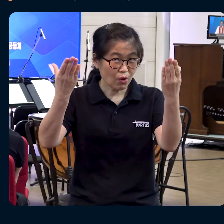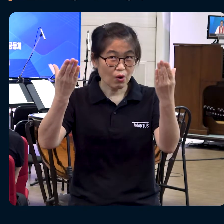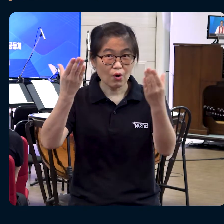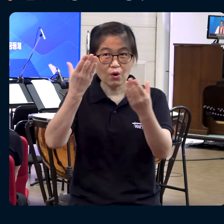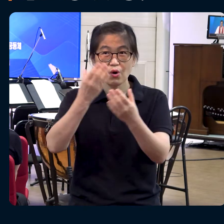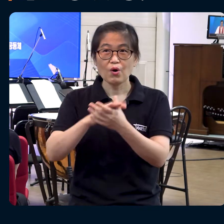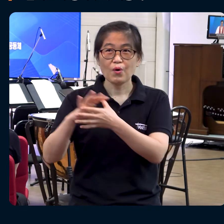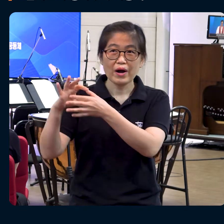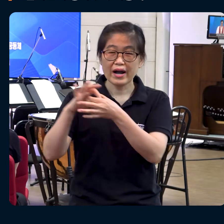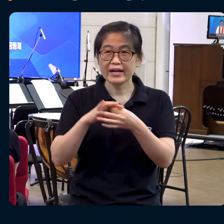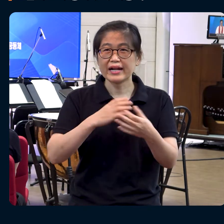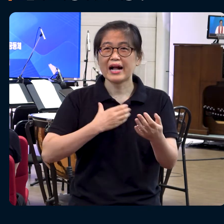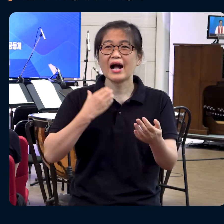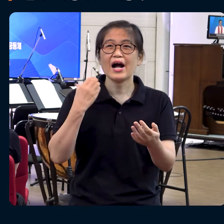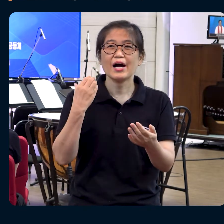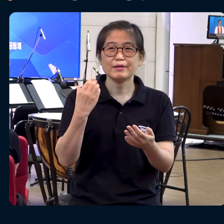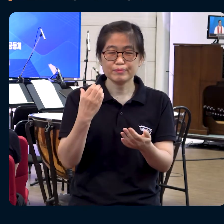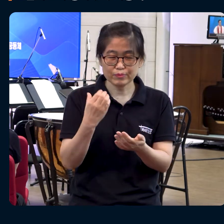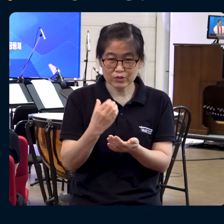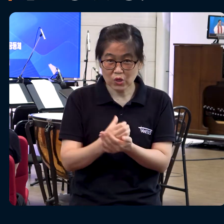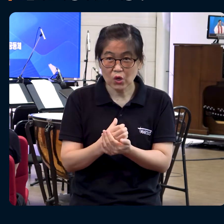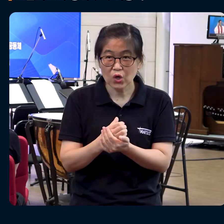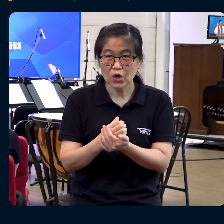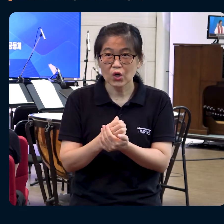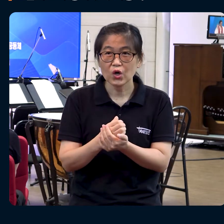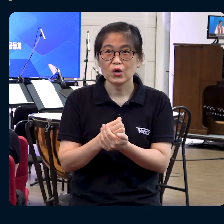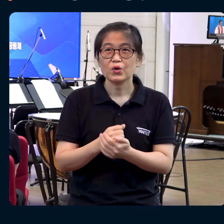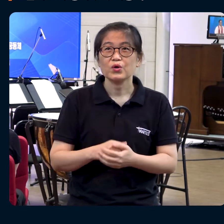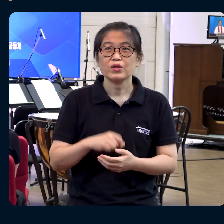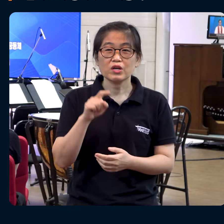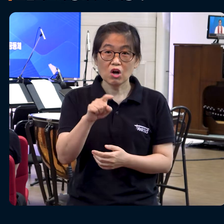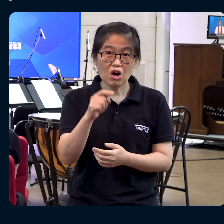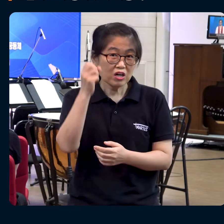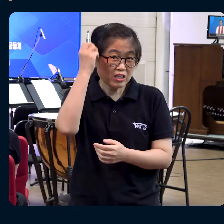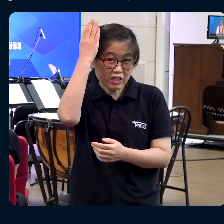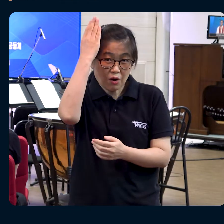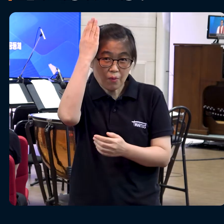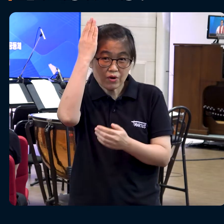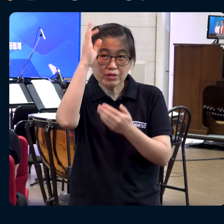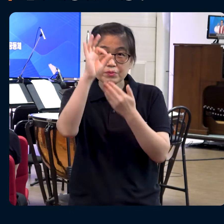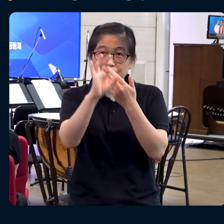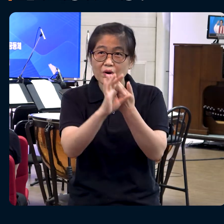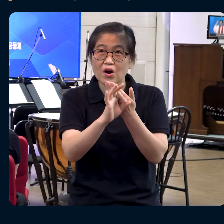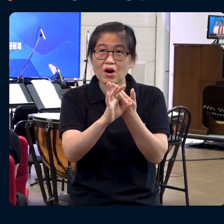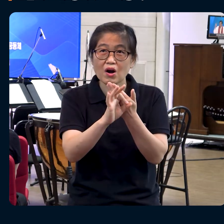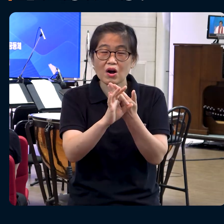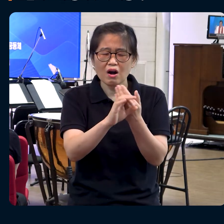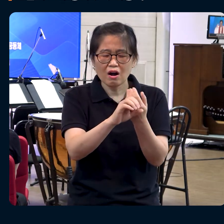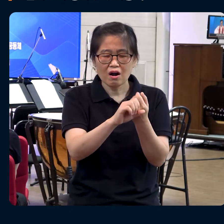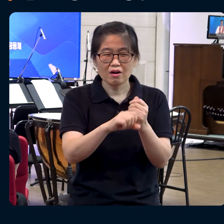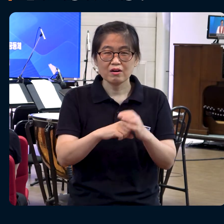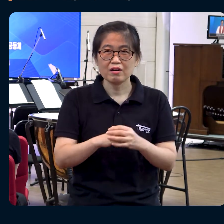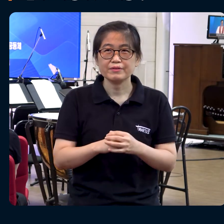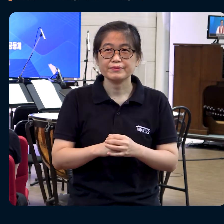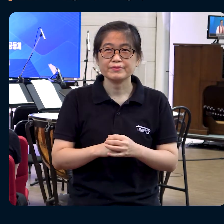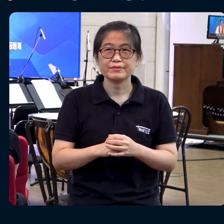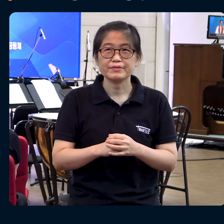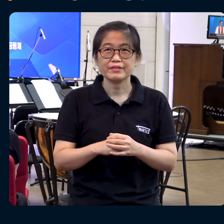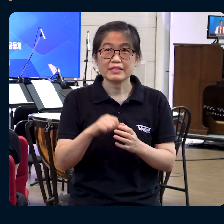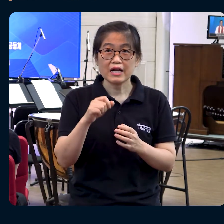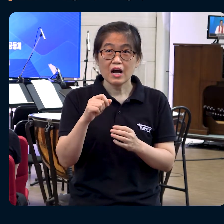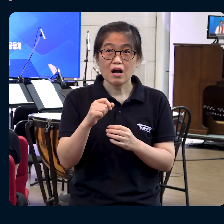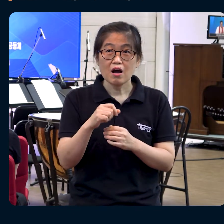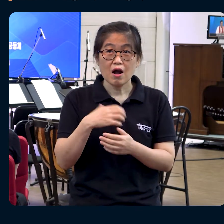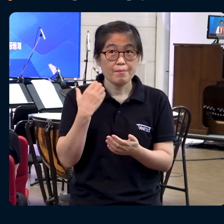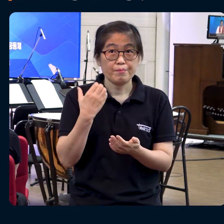축복이고요, 관계는 감동입니다. 근데 그것을 잊어버린다고 한다면, 그것을 잃어버렸다고